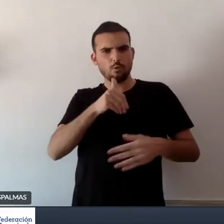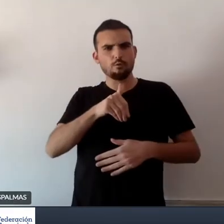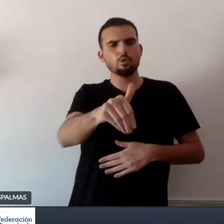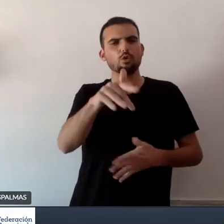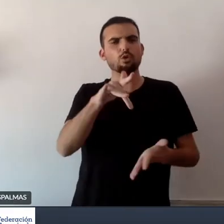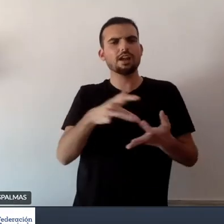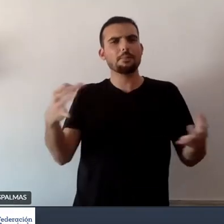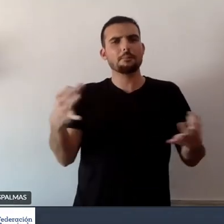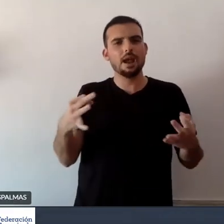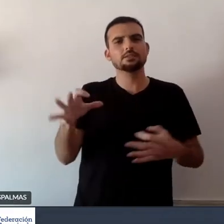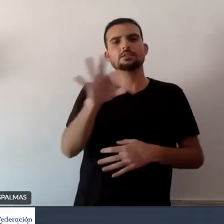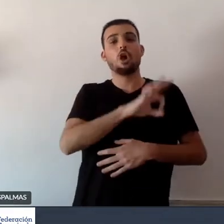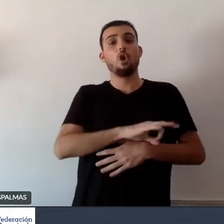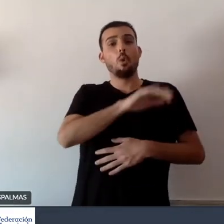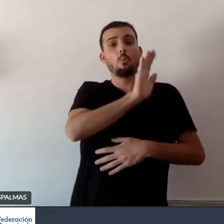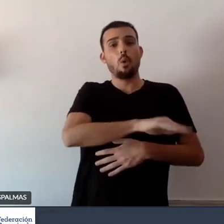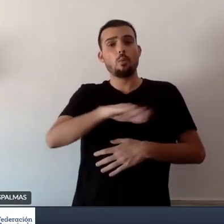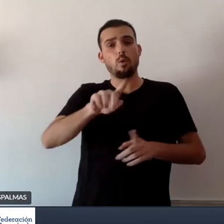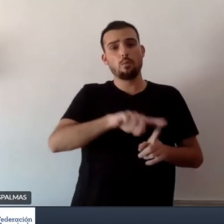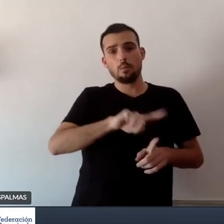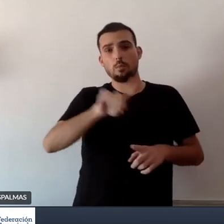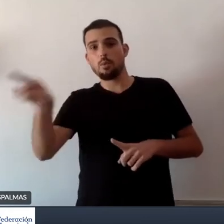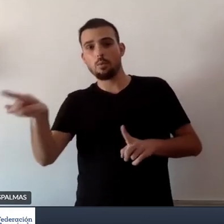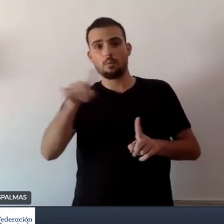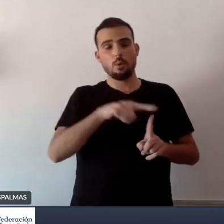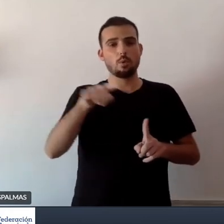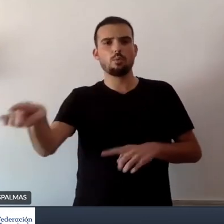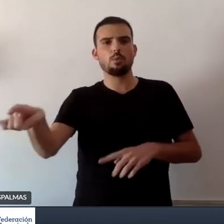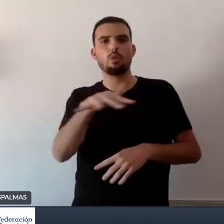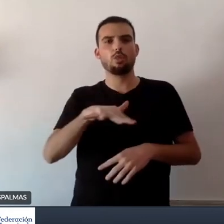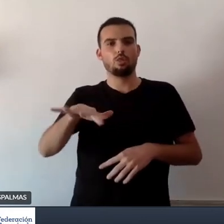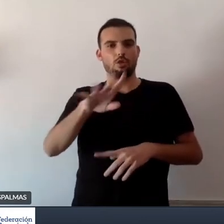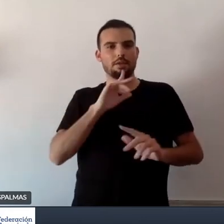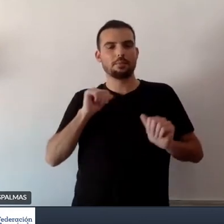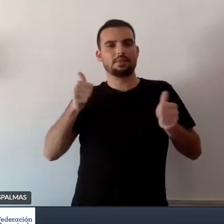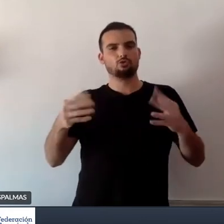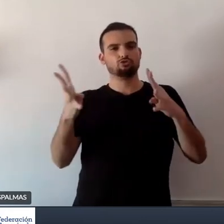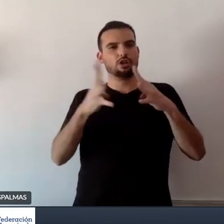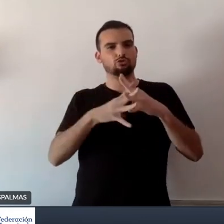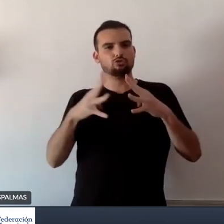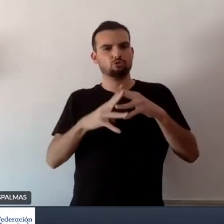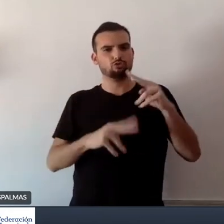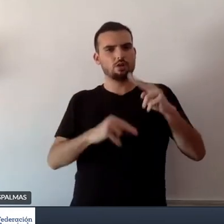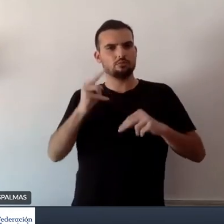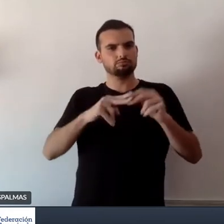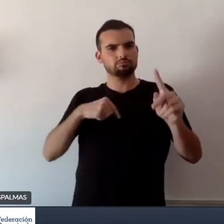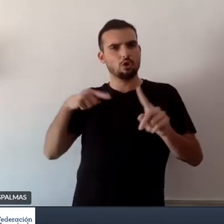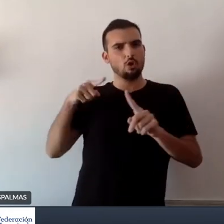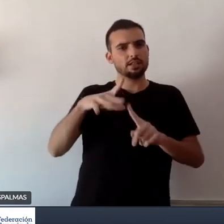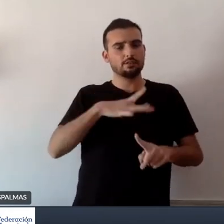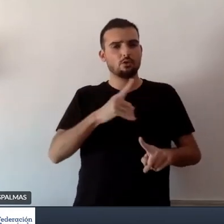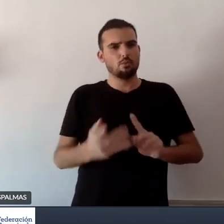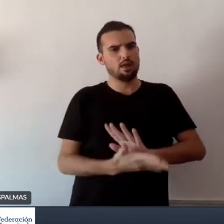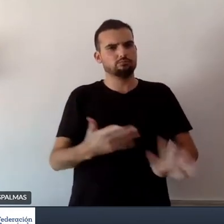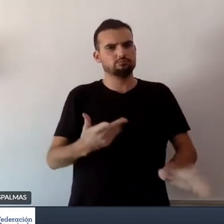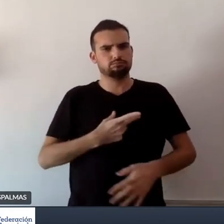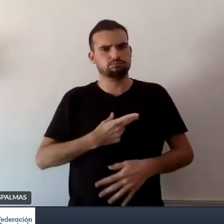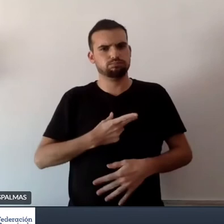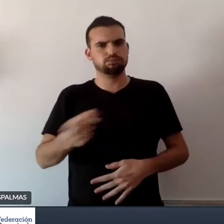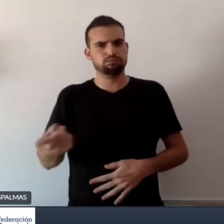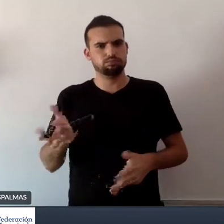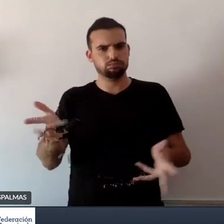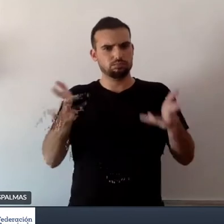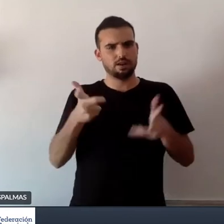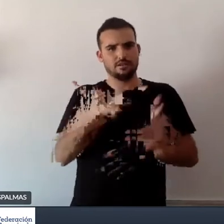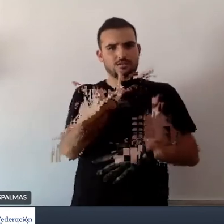va a ir el rebote y a partir de ahí comenzar a trabajar sobre una estructura que nos permita una salida mucho más rápida. Entonces, ese